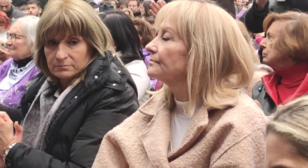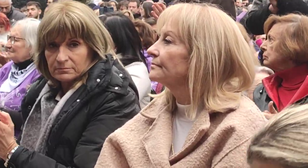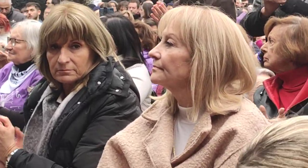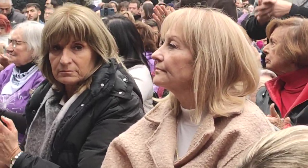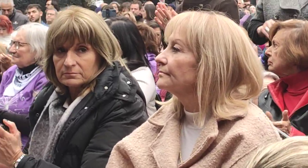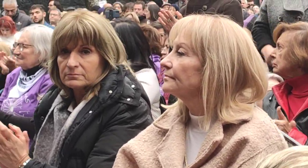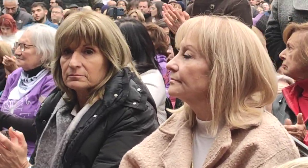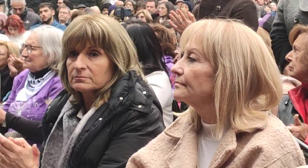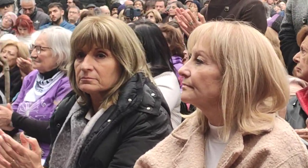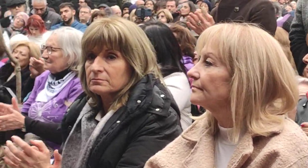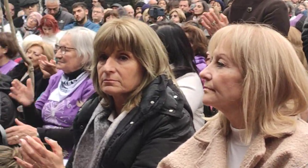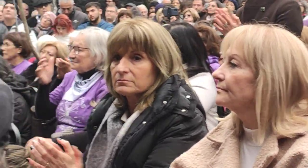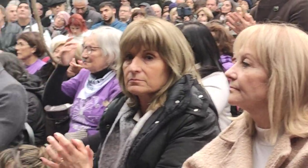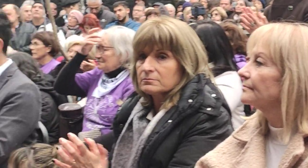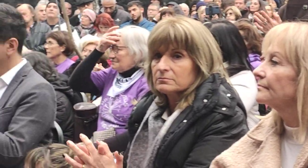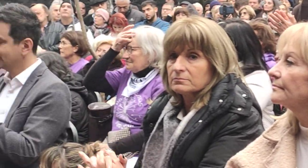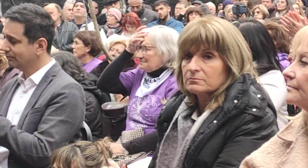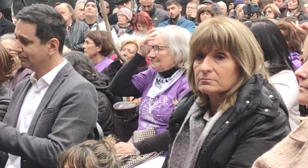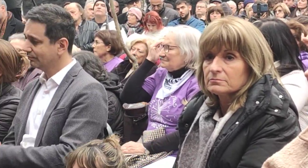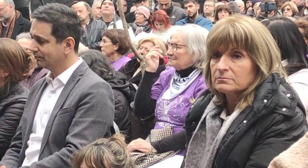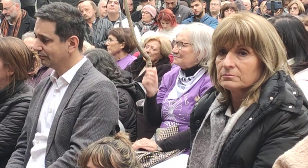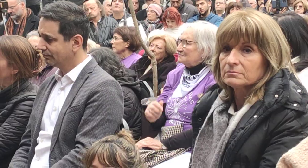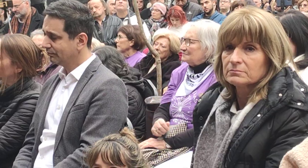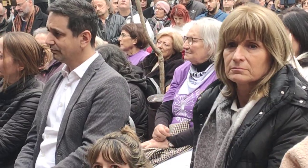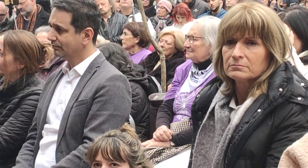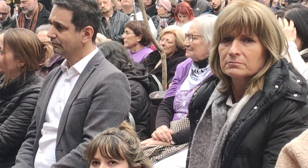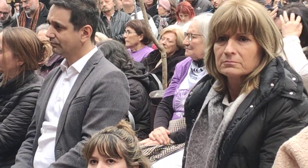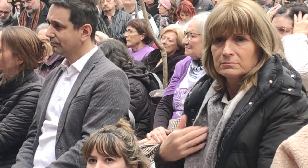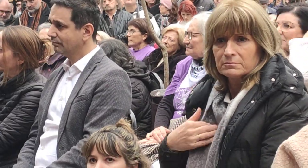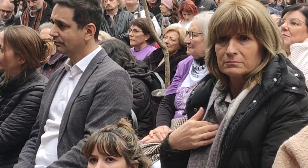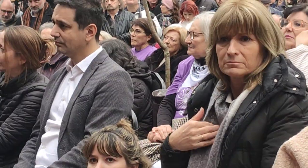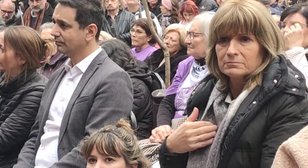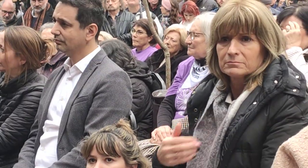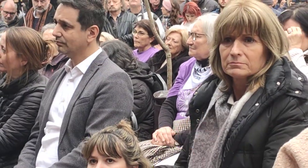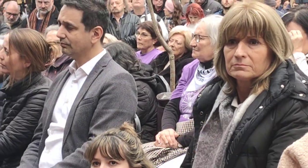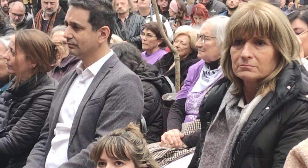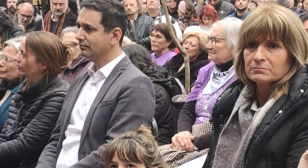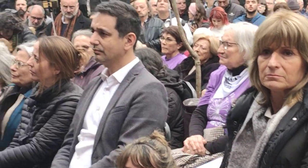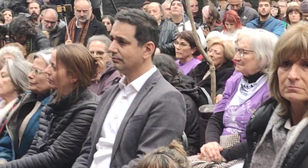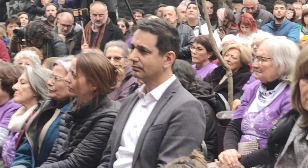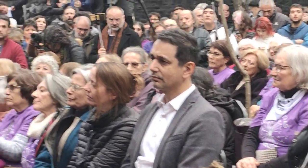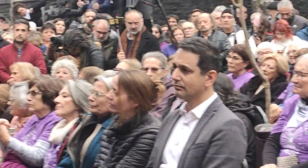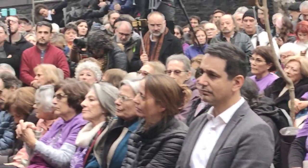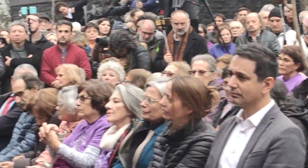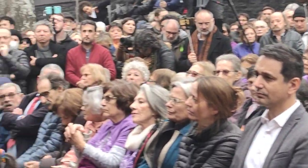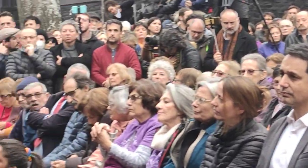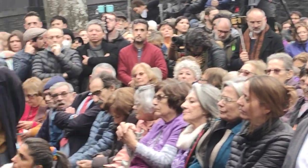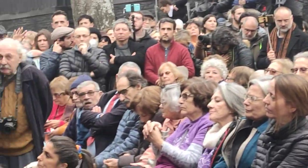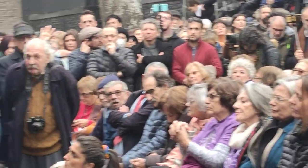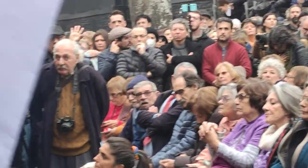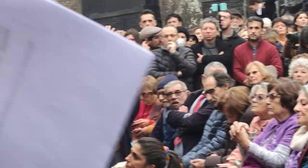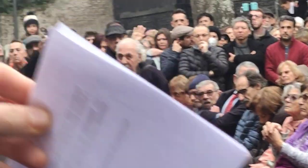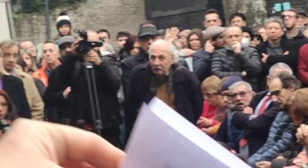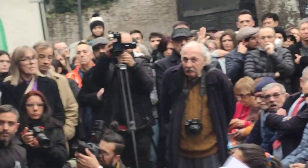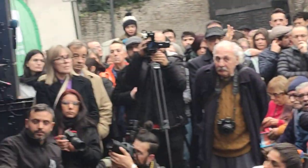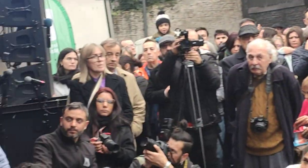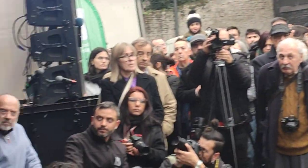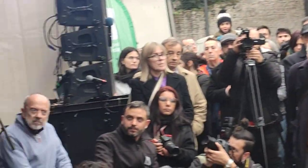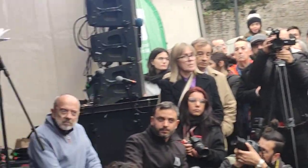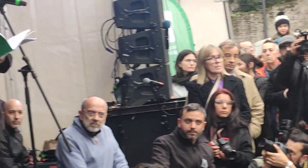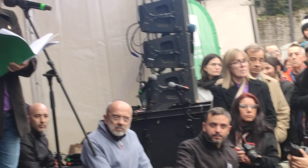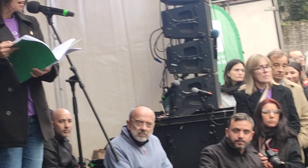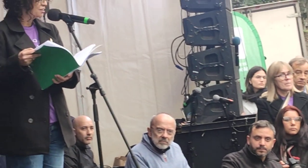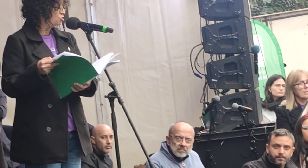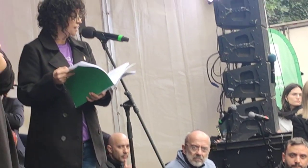Desde la Secretaría de Derechos Humanos del PIT-CNT, por el ejemplo que han sido siempre para todos nosotros, el enorme